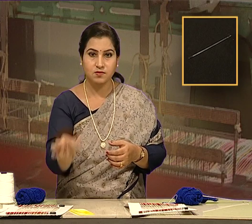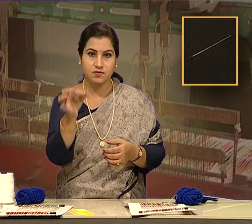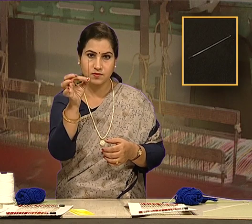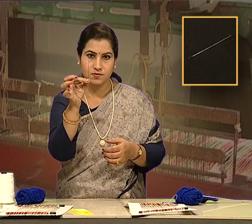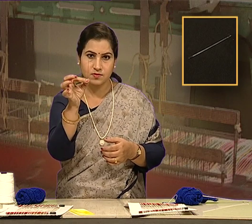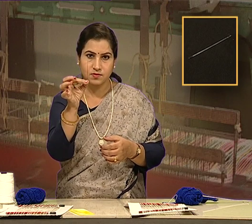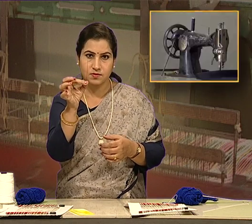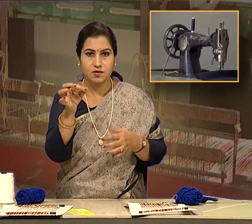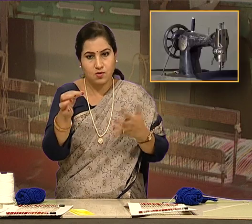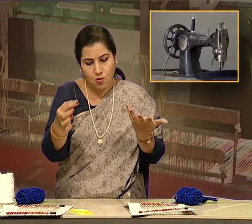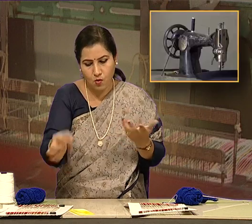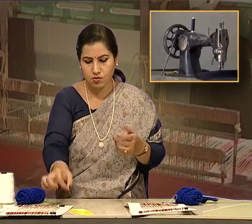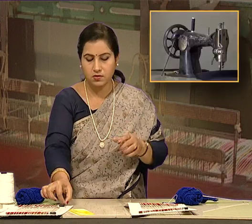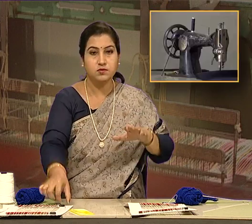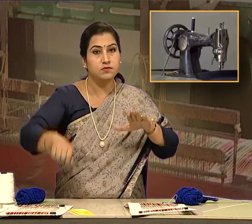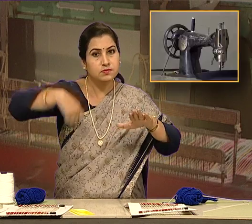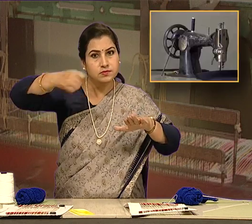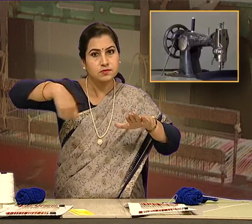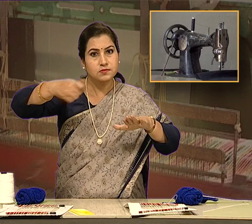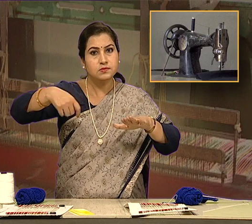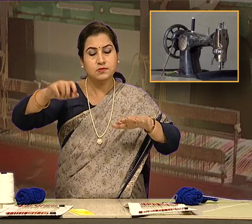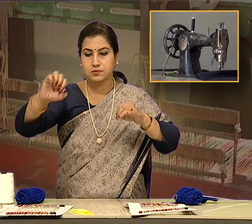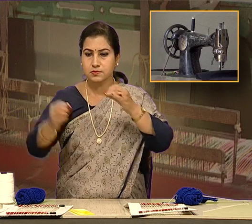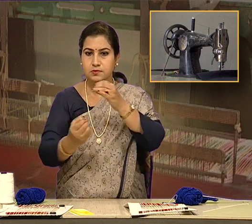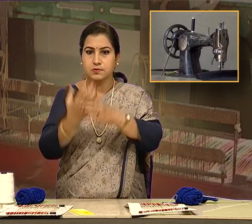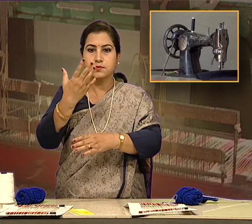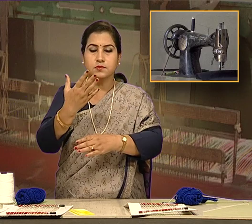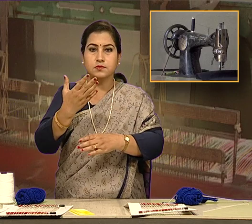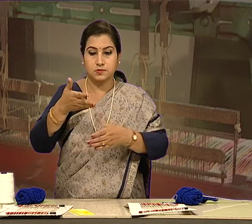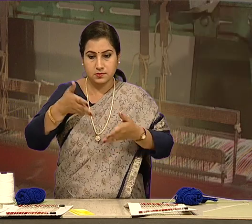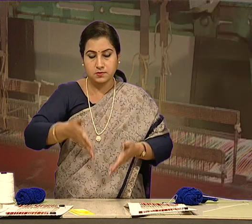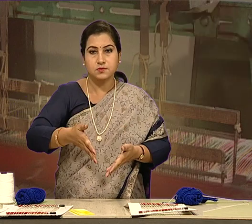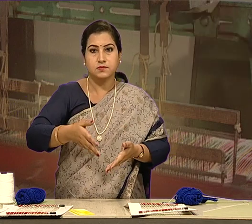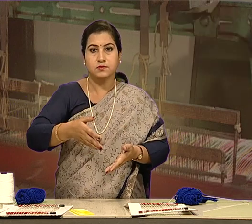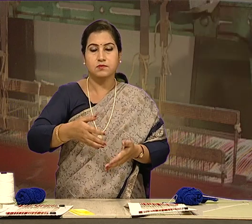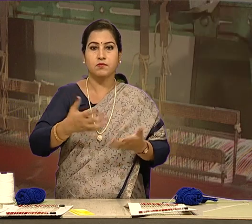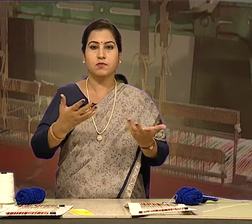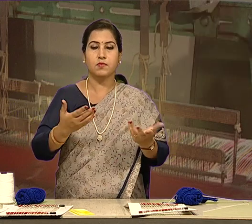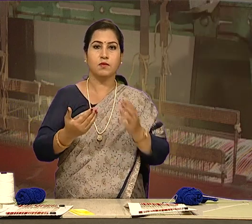का आविष्कार इस क्षेत्र में बदलाव